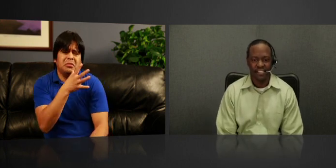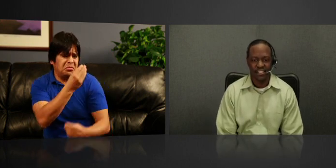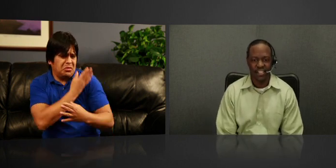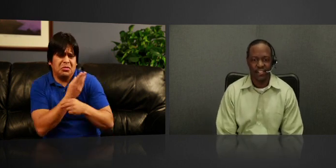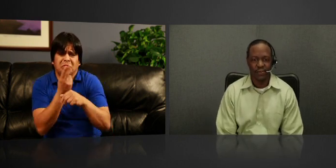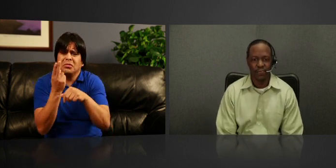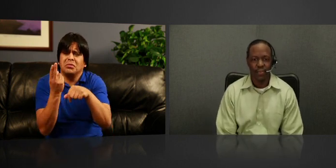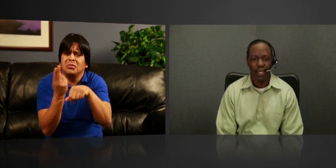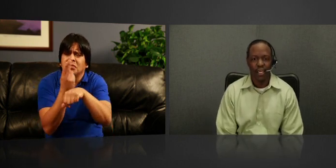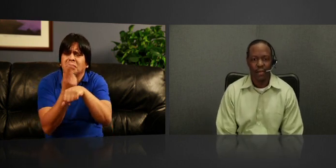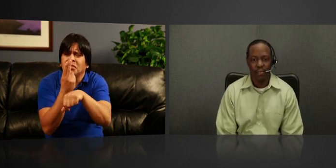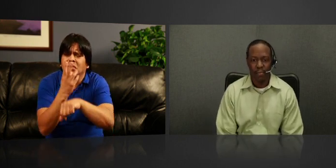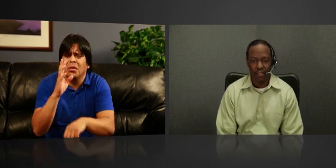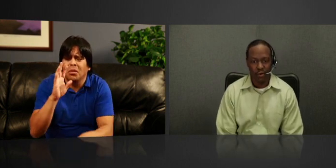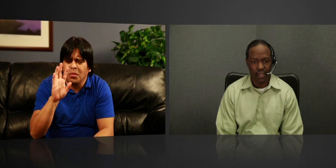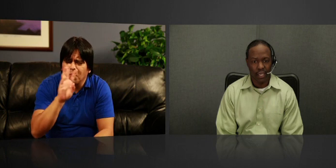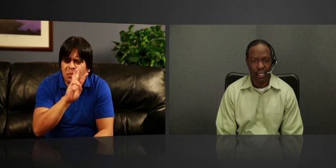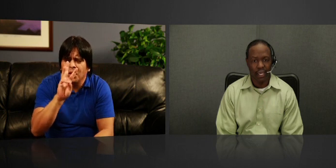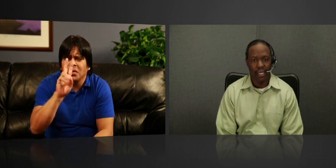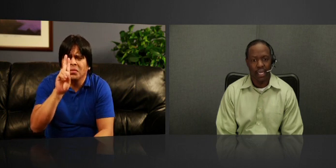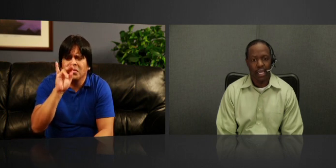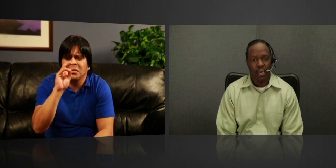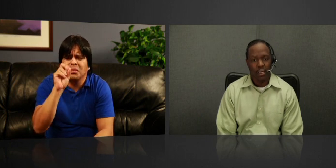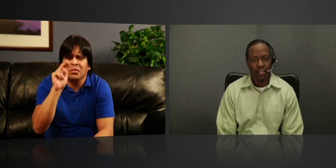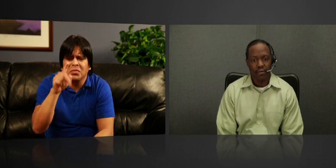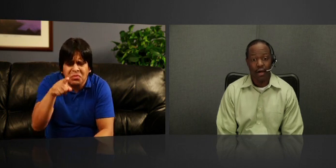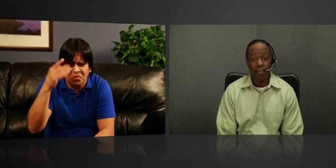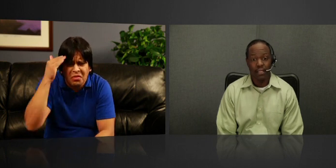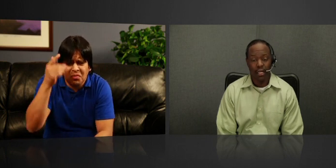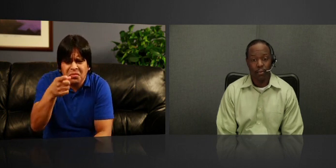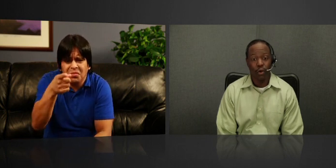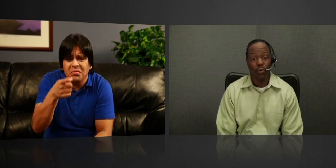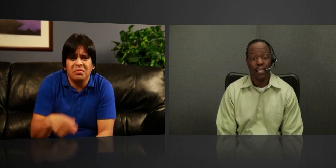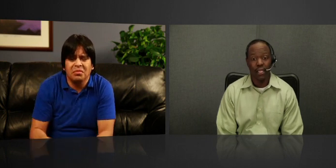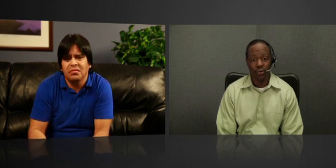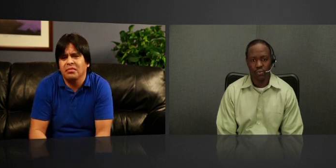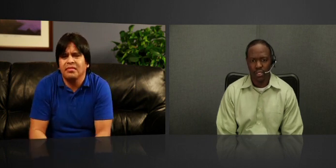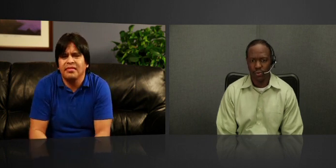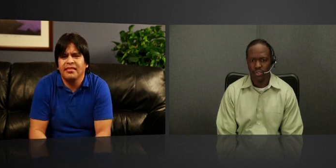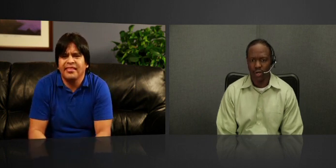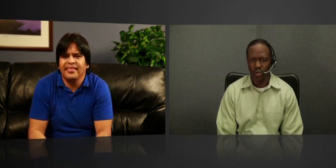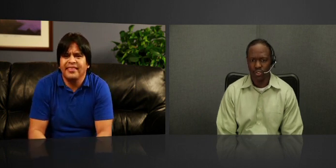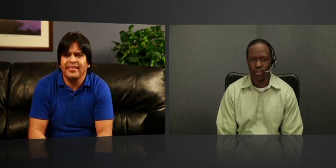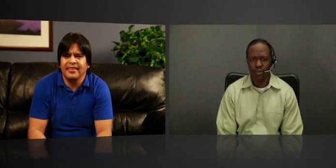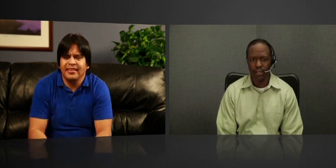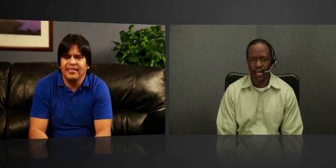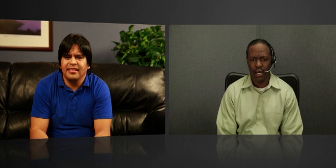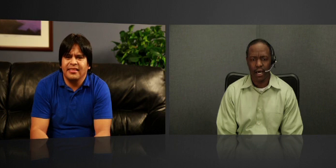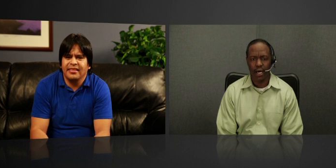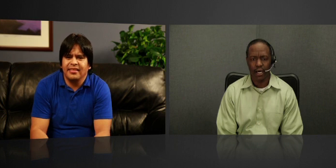Sí sí entiendo y mi mamá dijo que te va a mandar primero de un giro sabe usar